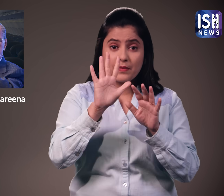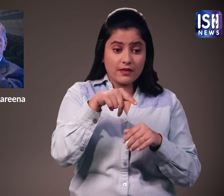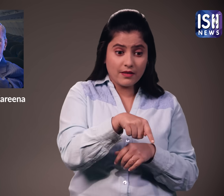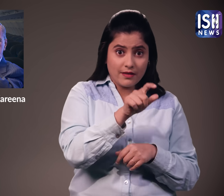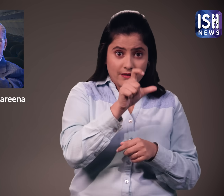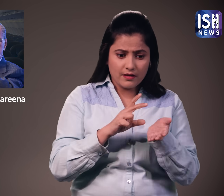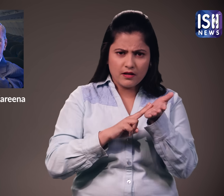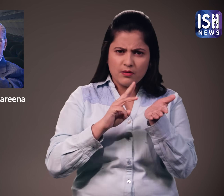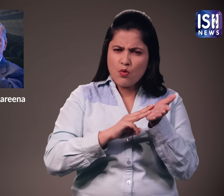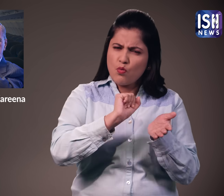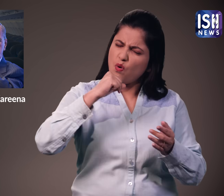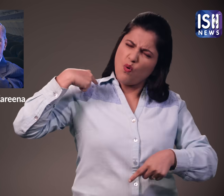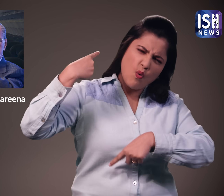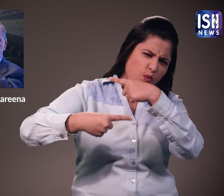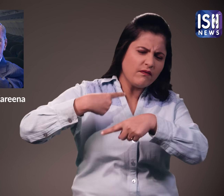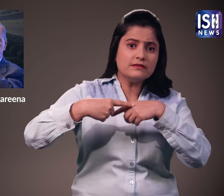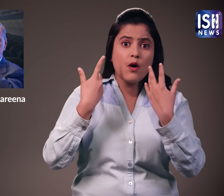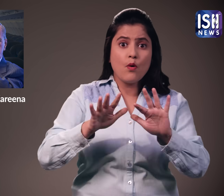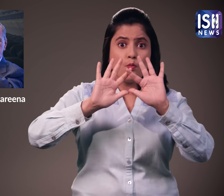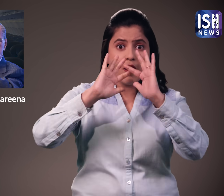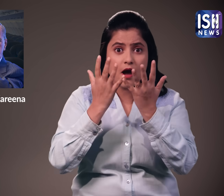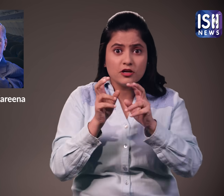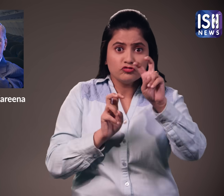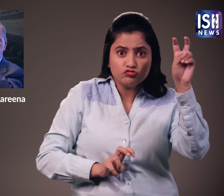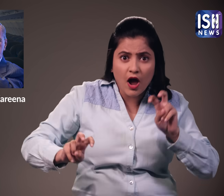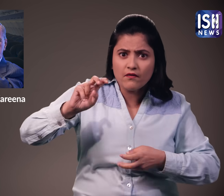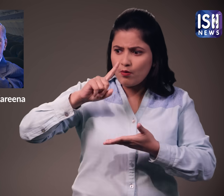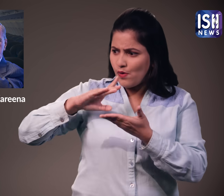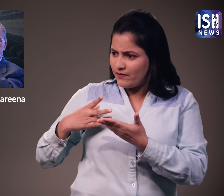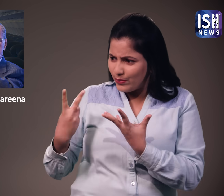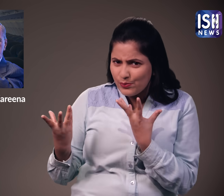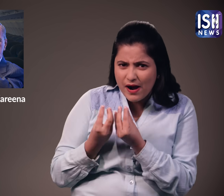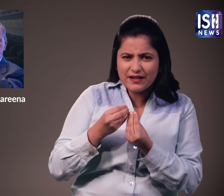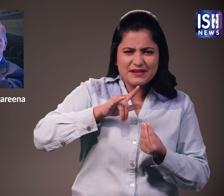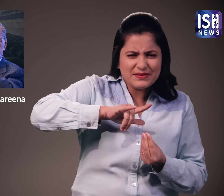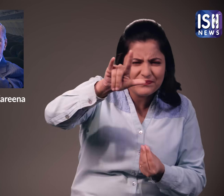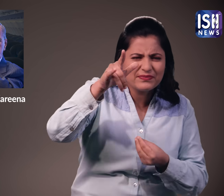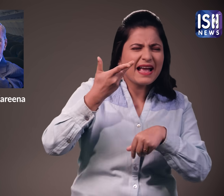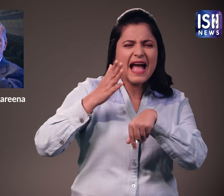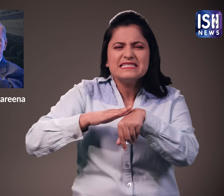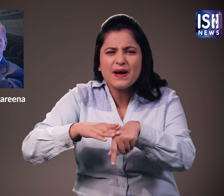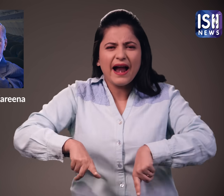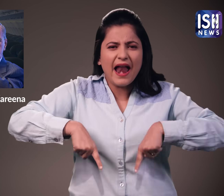नारायन मूर्थी और उनकी पत्नी दुनिया भर में यात्रा करते रहते है और अपने अनुभवों को साजा करते रहते है